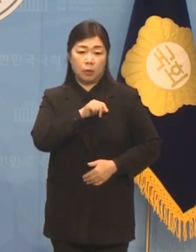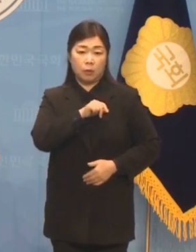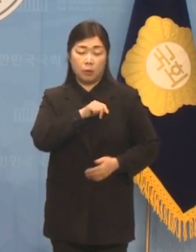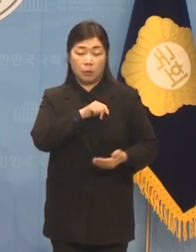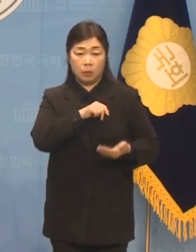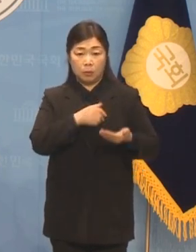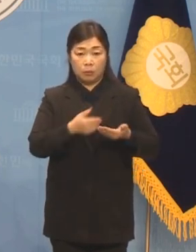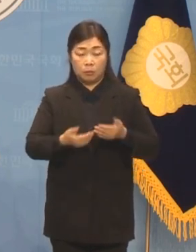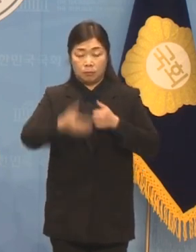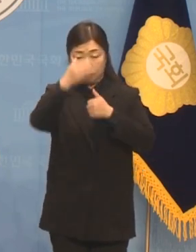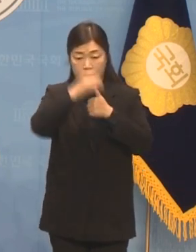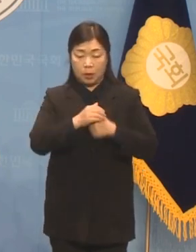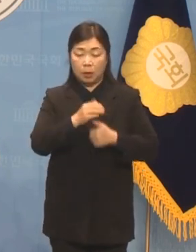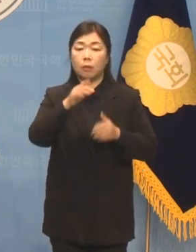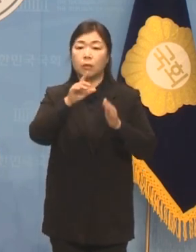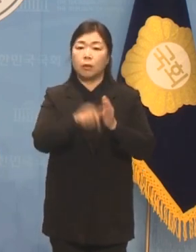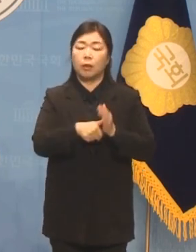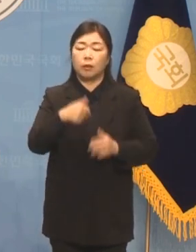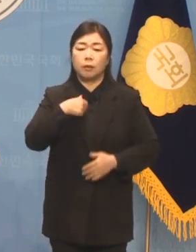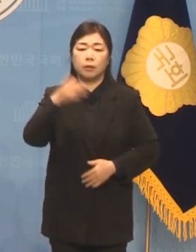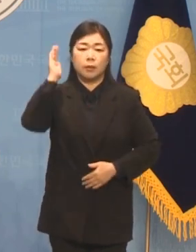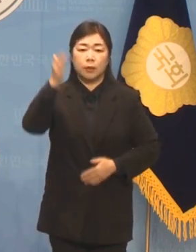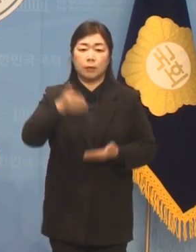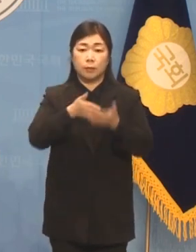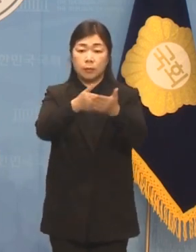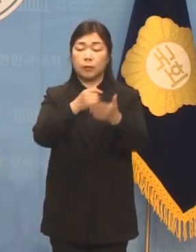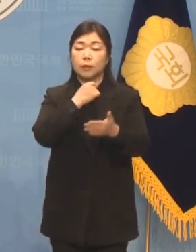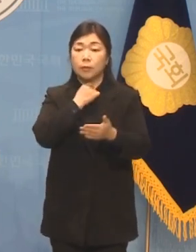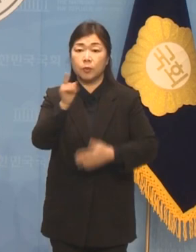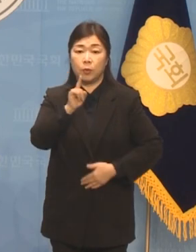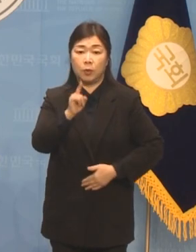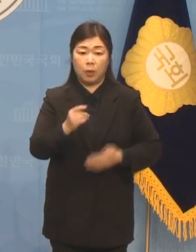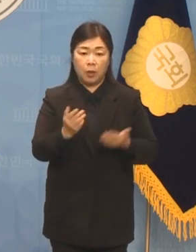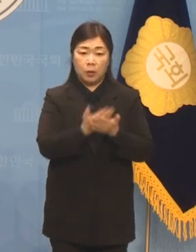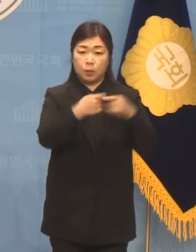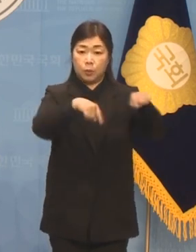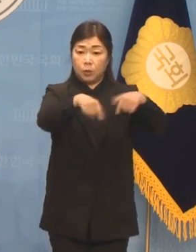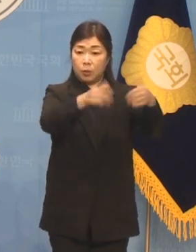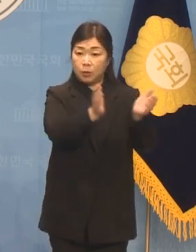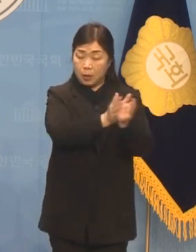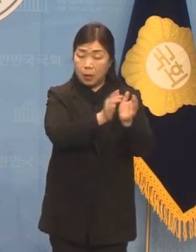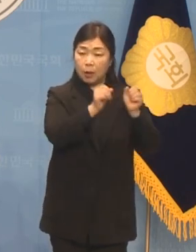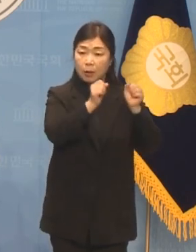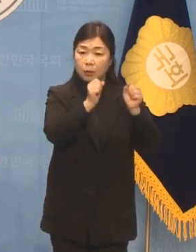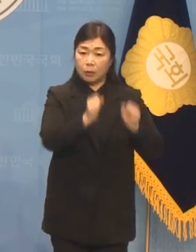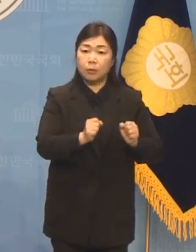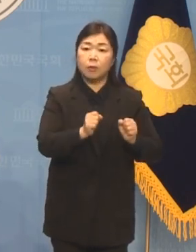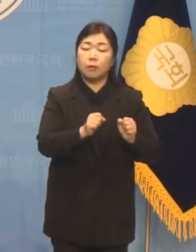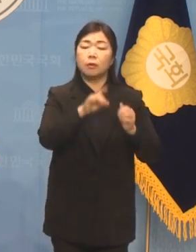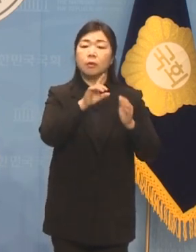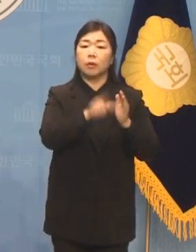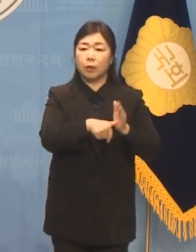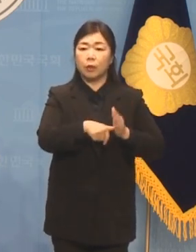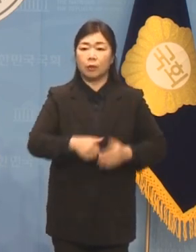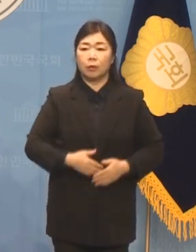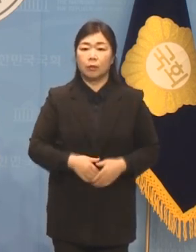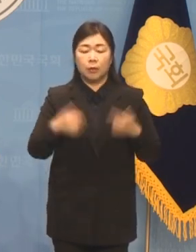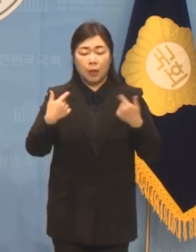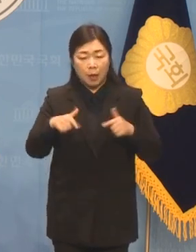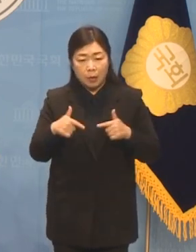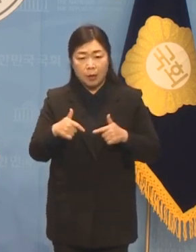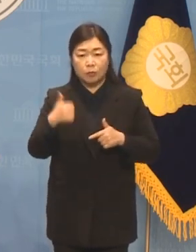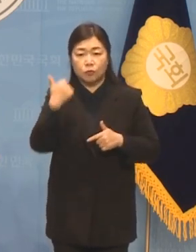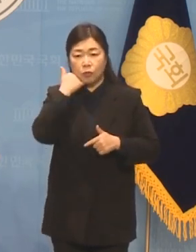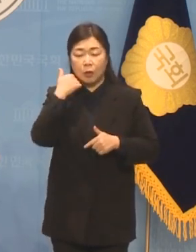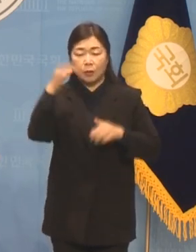드리고 싶은 말씀은 진보정당의 의원으로서 있어야 할 곳에 늘 있는 의원이고 싶습니다. 우리